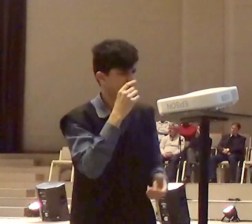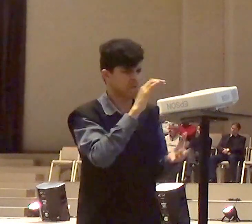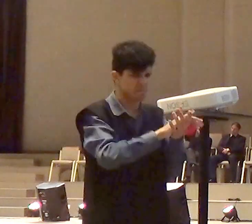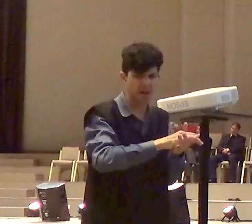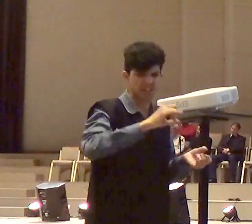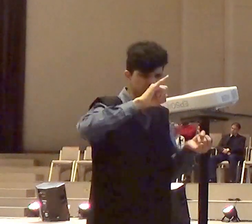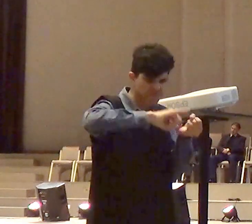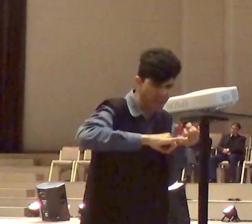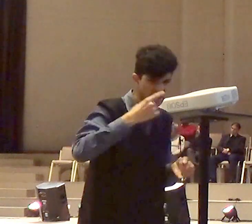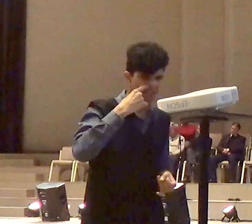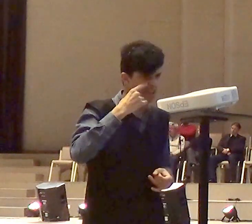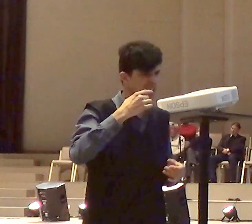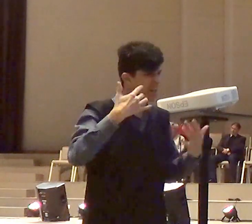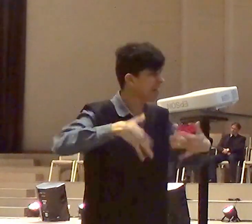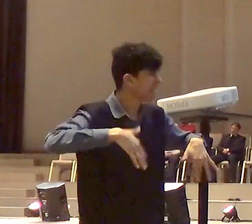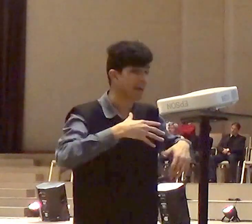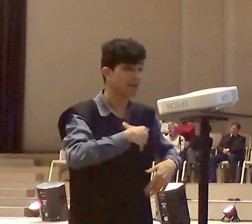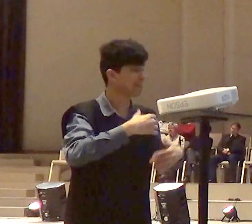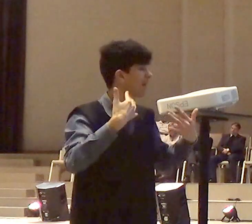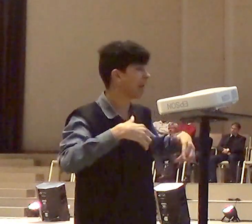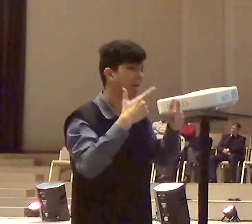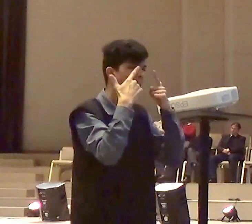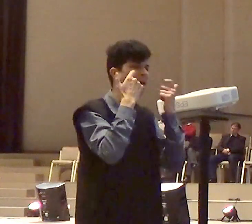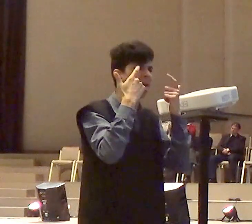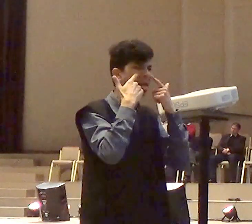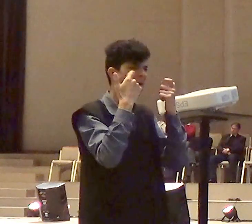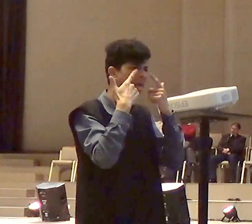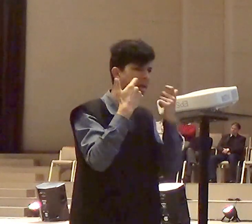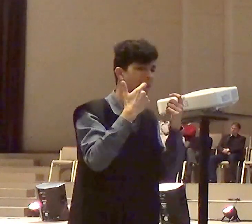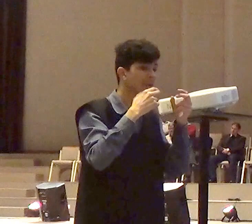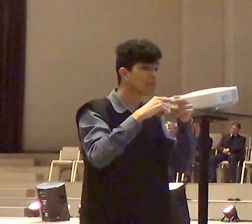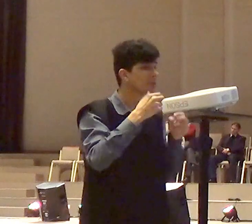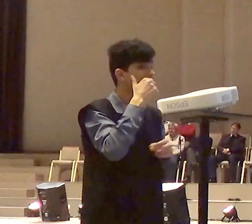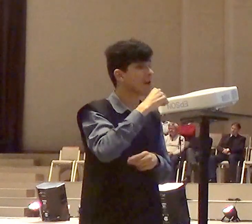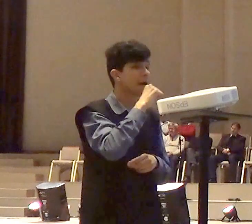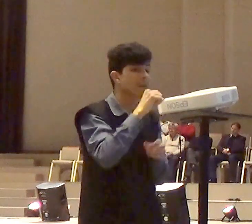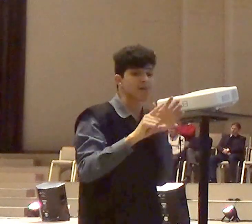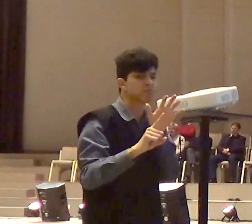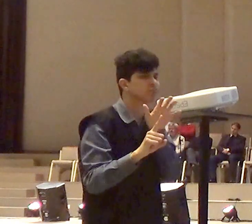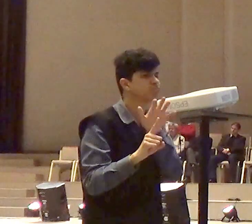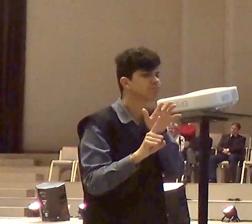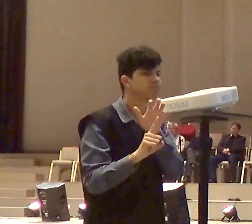e nenhum filho tá preparado para julgar o seu pai